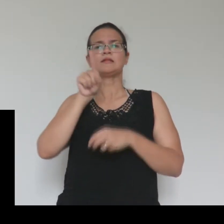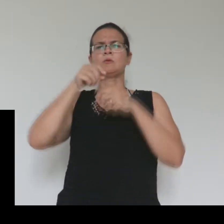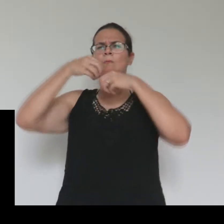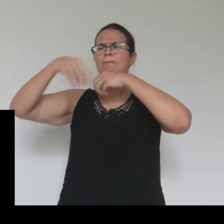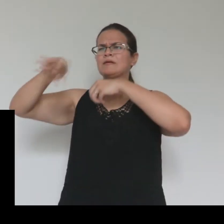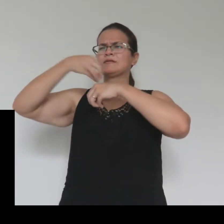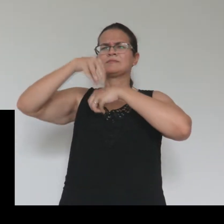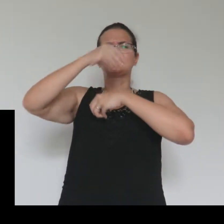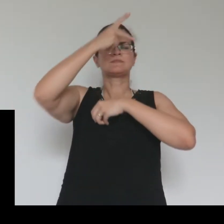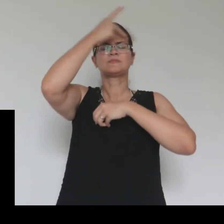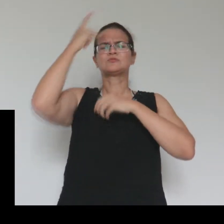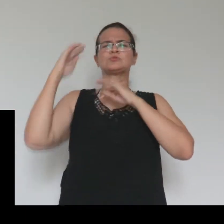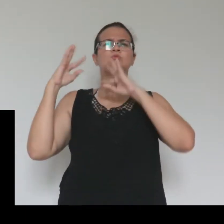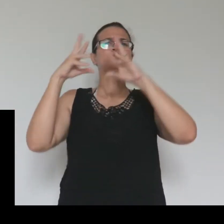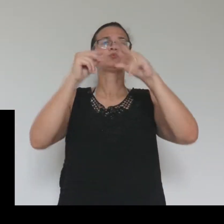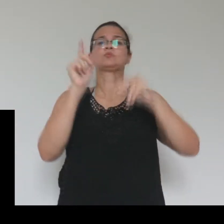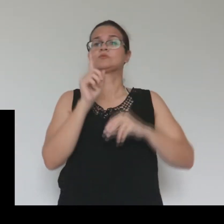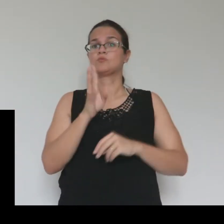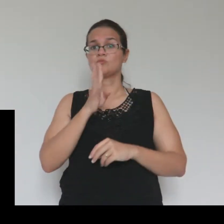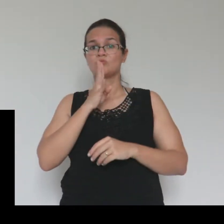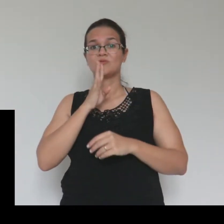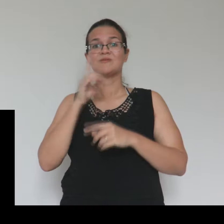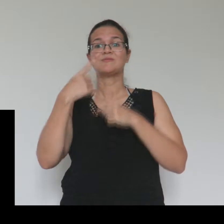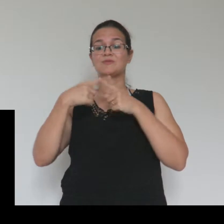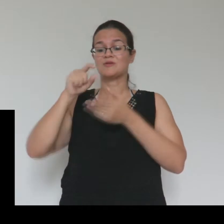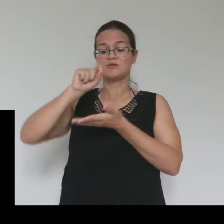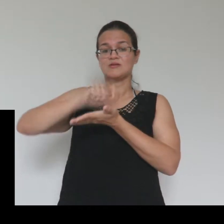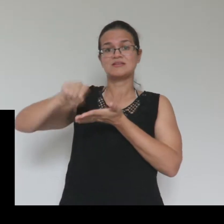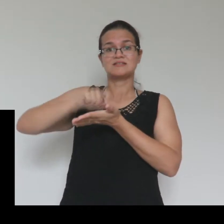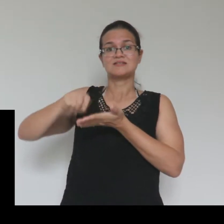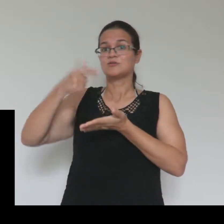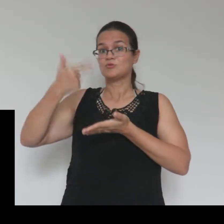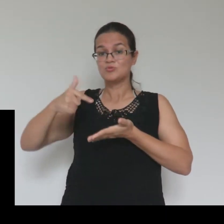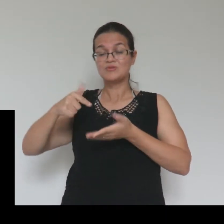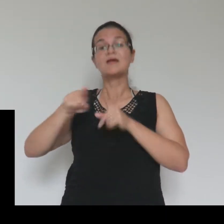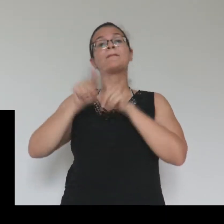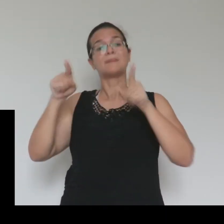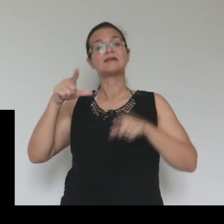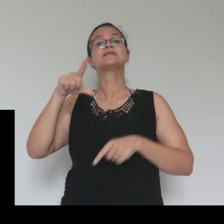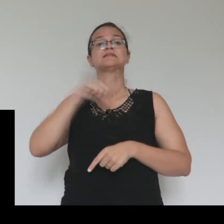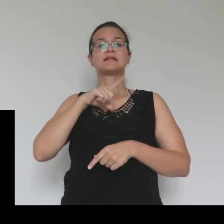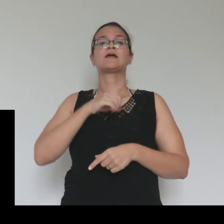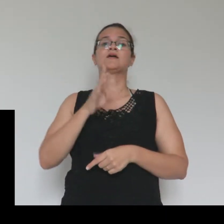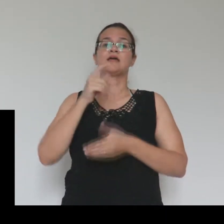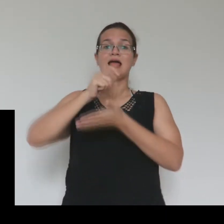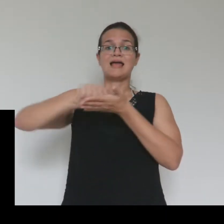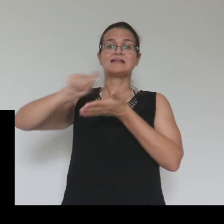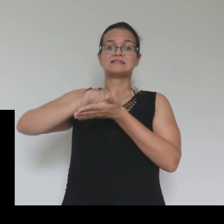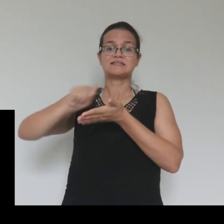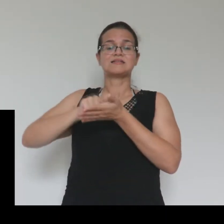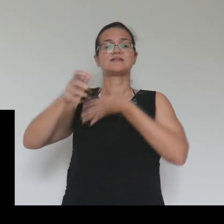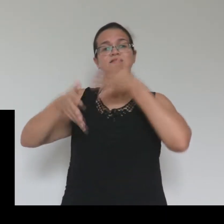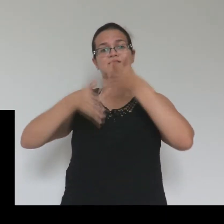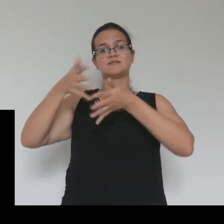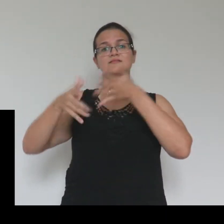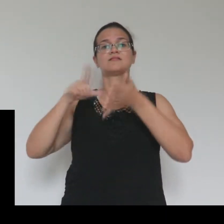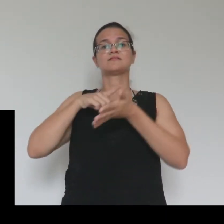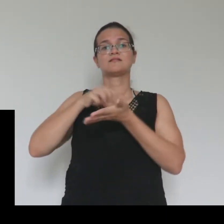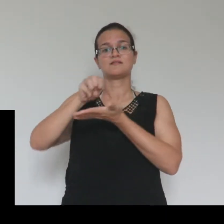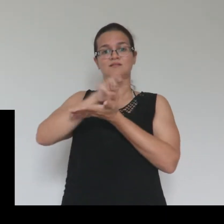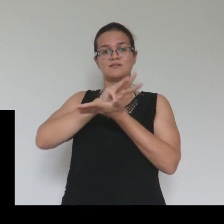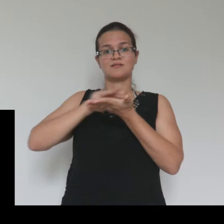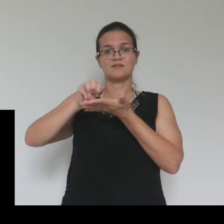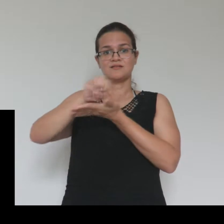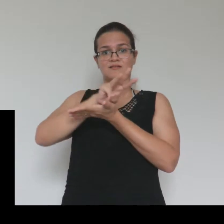não ser muito usado a escrita da língua de sinais, porém nós no Brasil nós temos o Sign Writing, né,